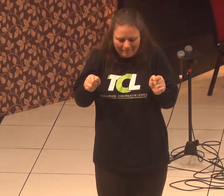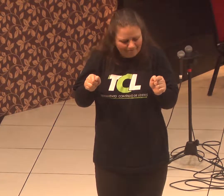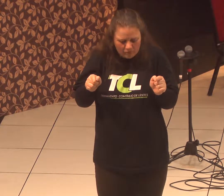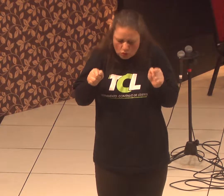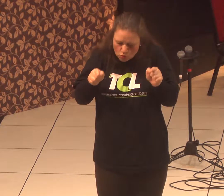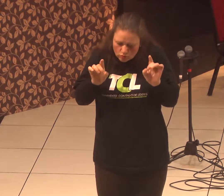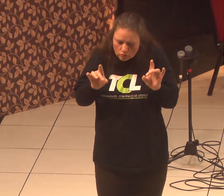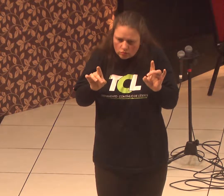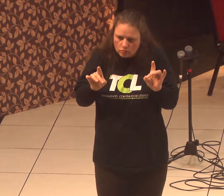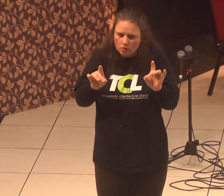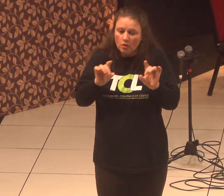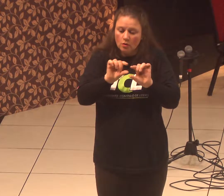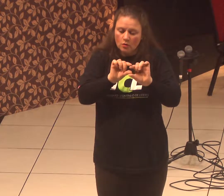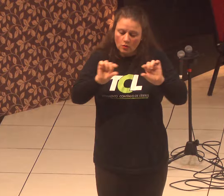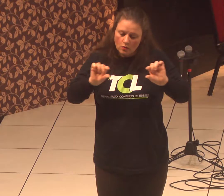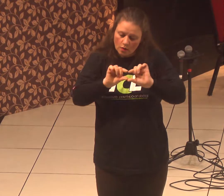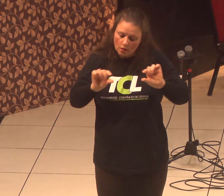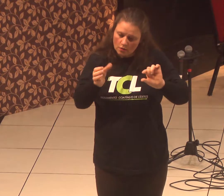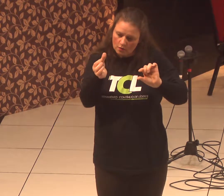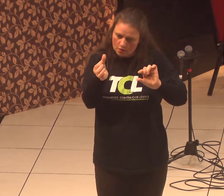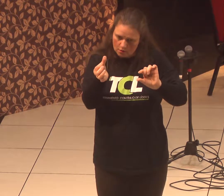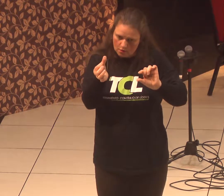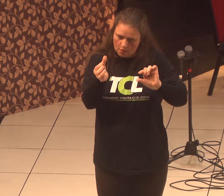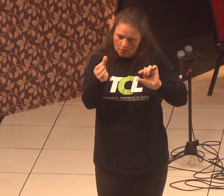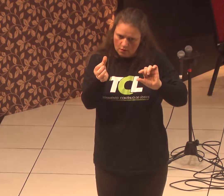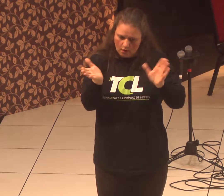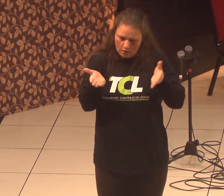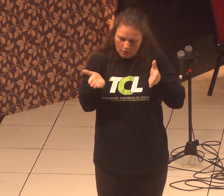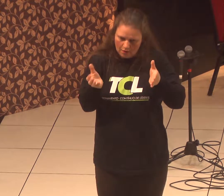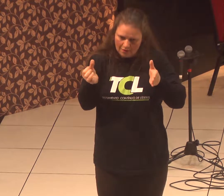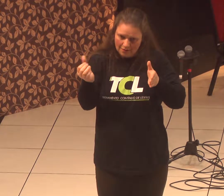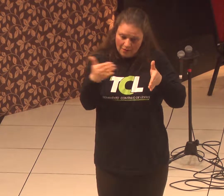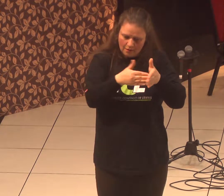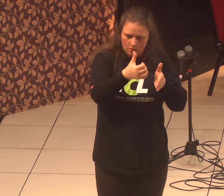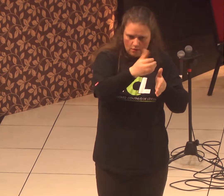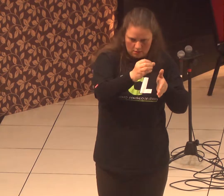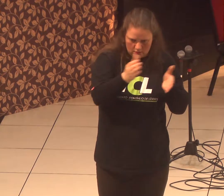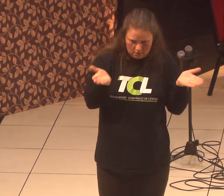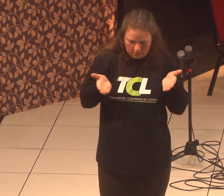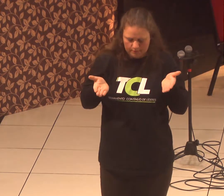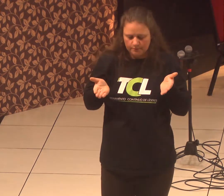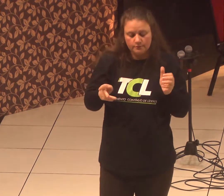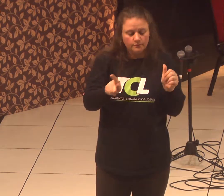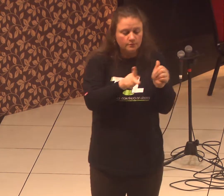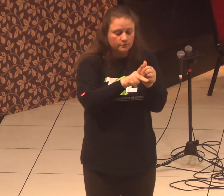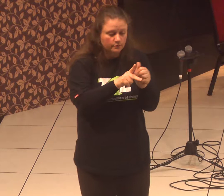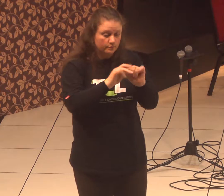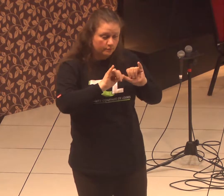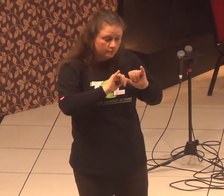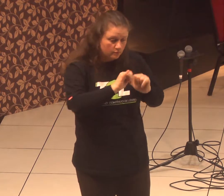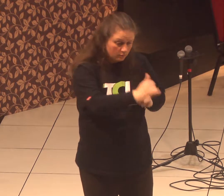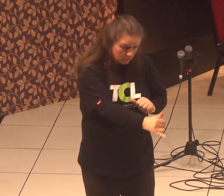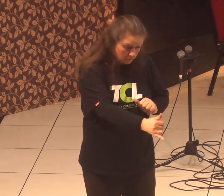só colocou o versículo 6 no roteiro, mas vamos ler aqui, 6 ao 10, diz assim, disse Pedro, não